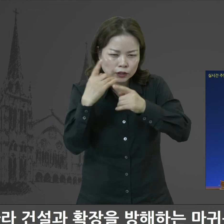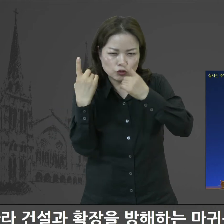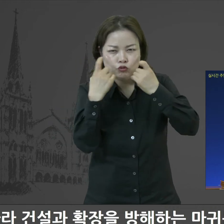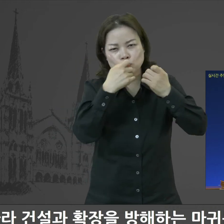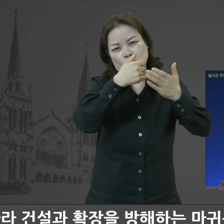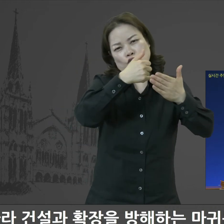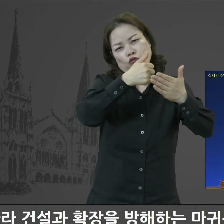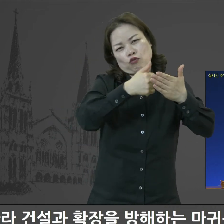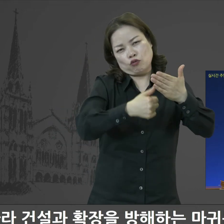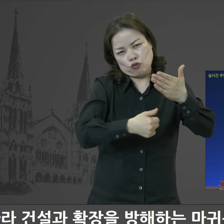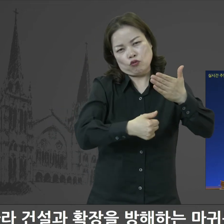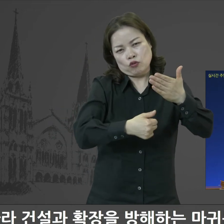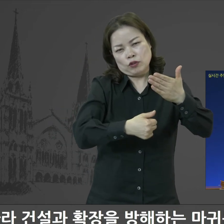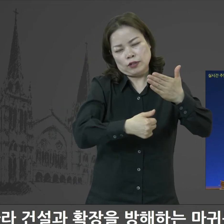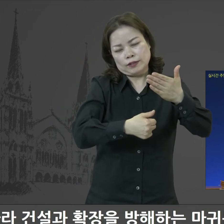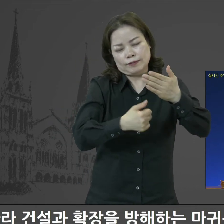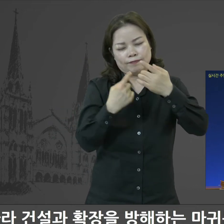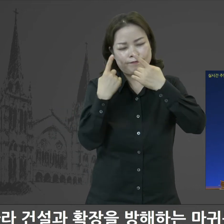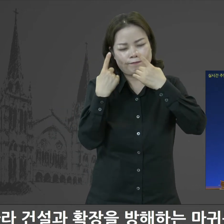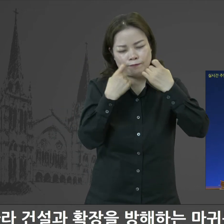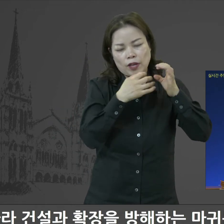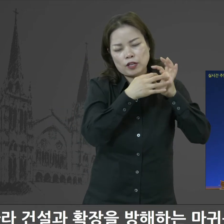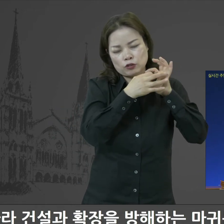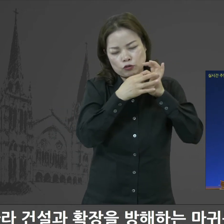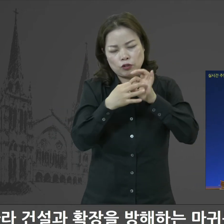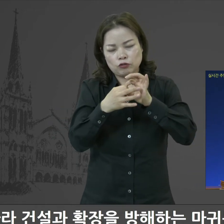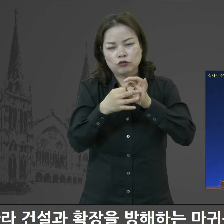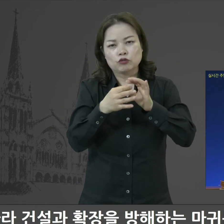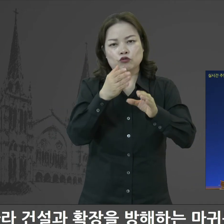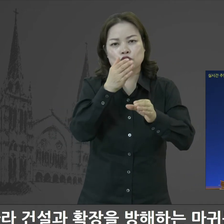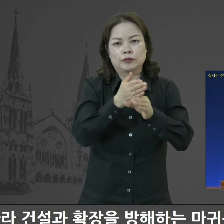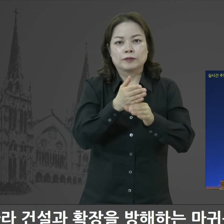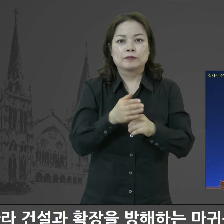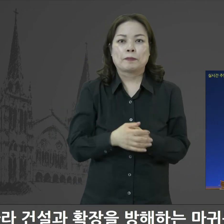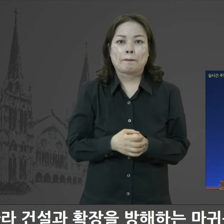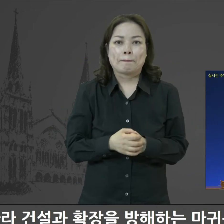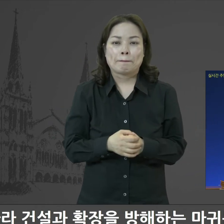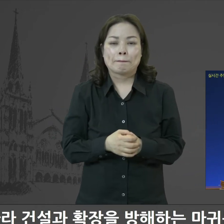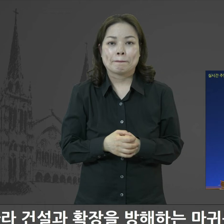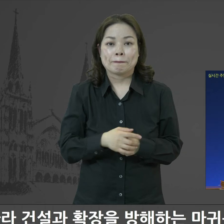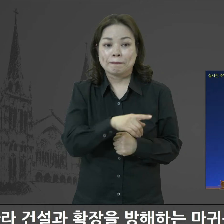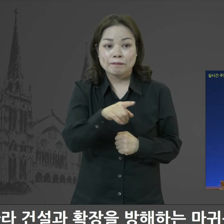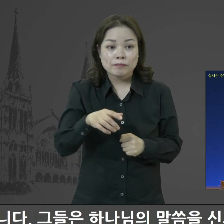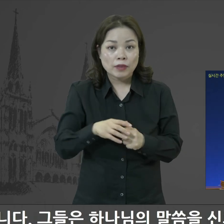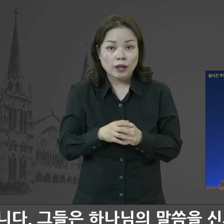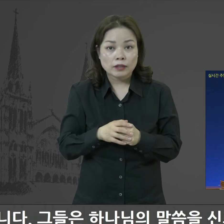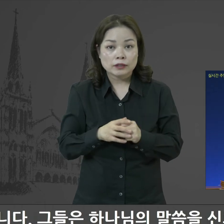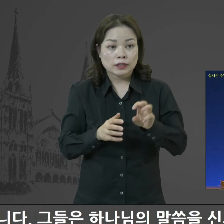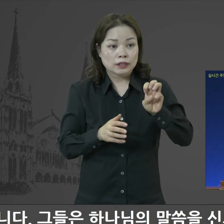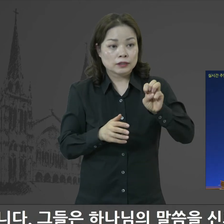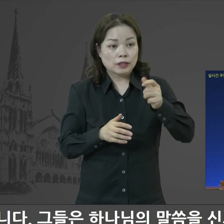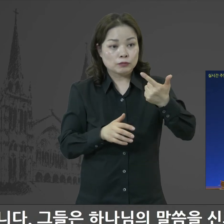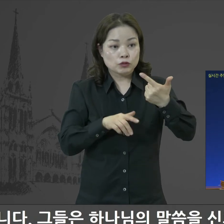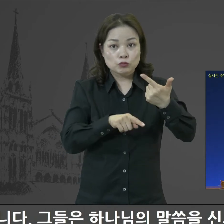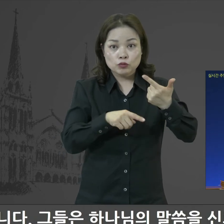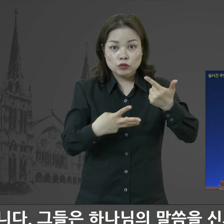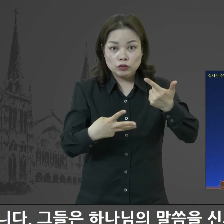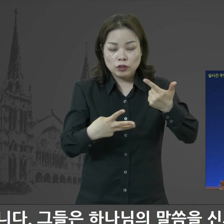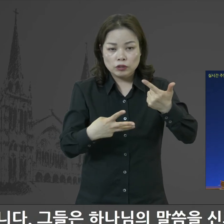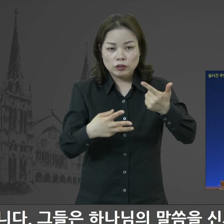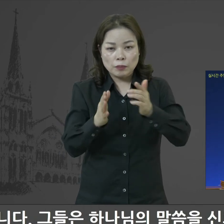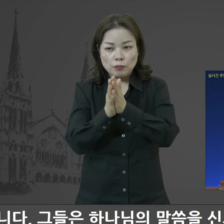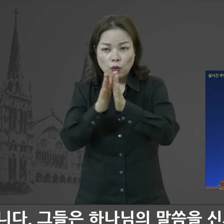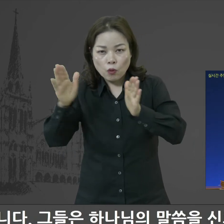죄악 가운데 빠지도록 유혹하고 있기 때문이라는 것이죠. 그리고 이어지는 36절에서 모세는 이렇게